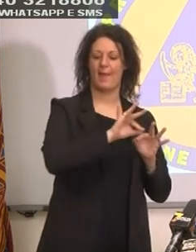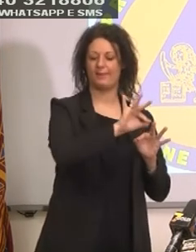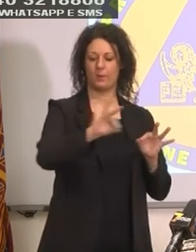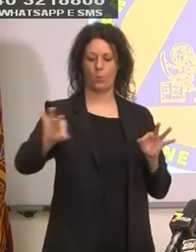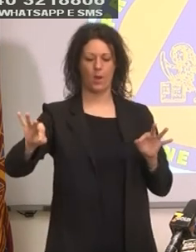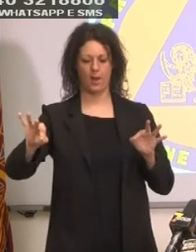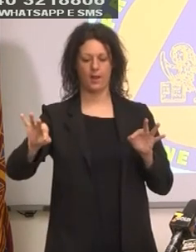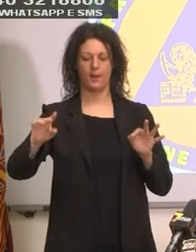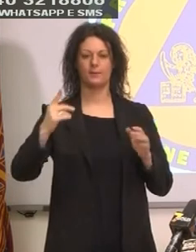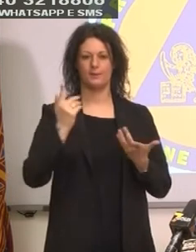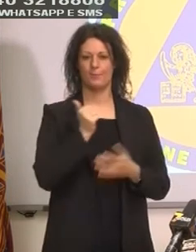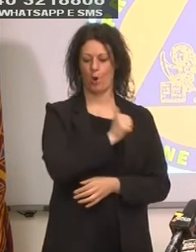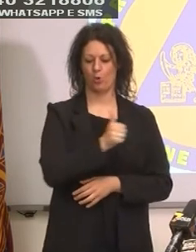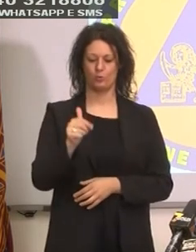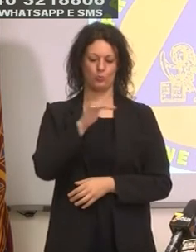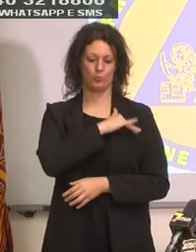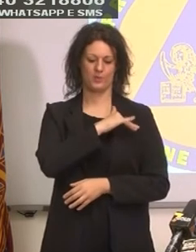spazio vitale,